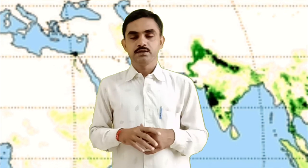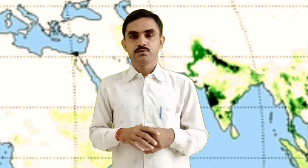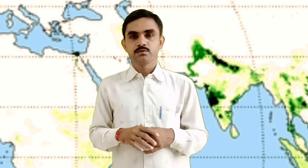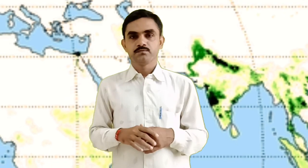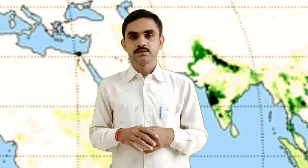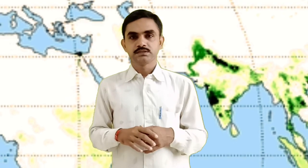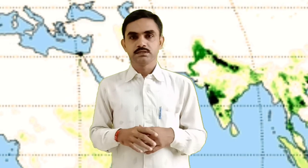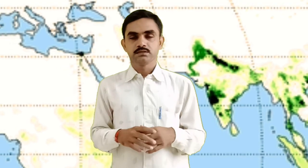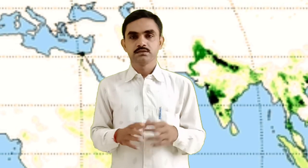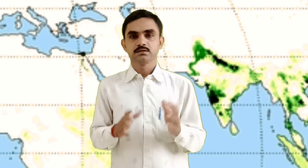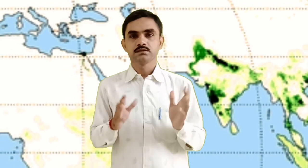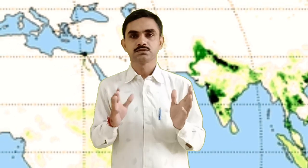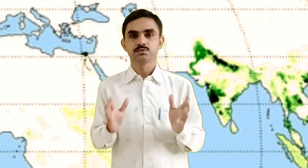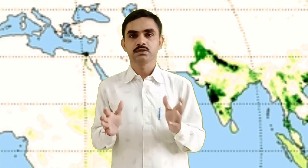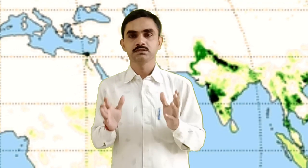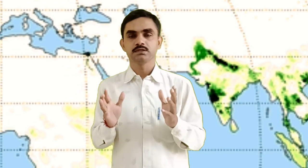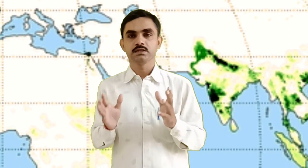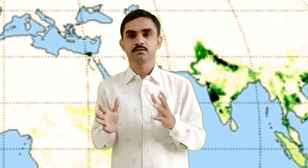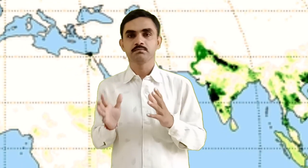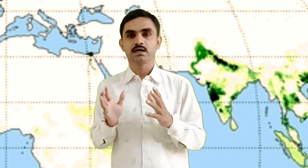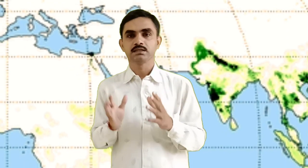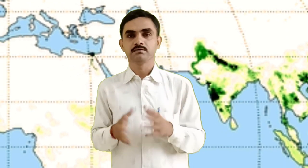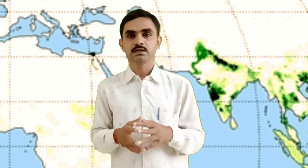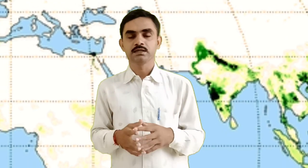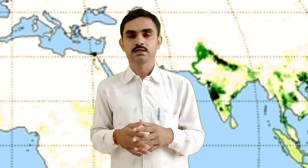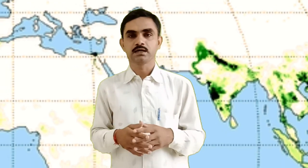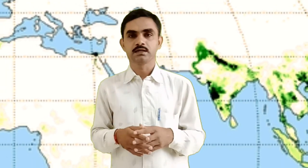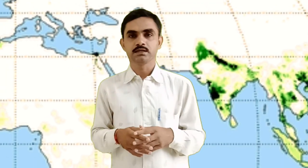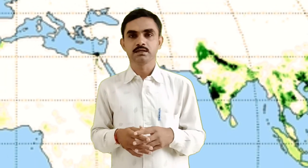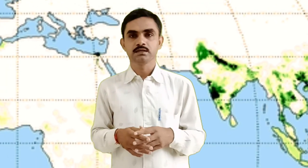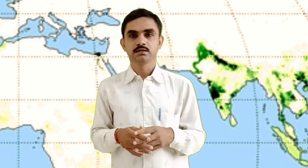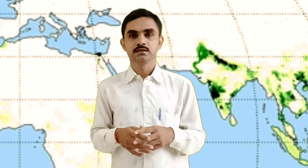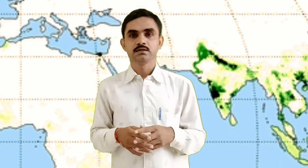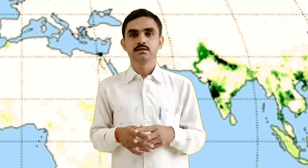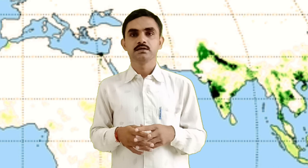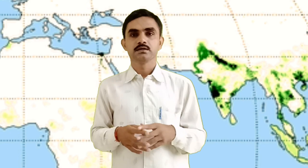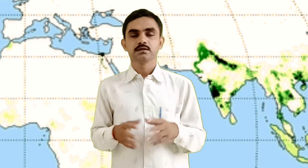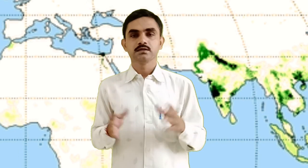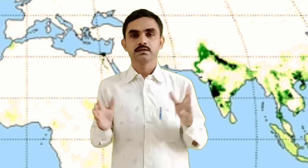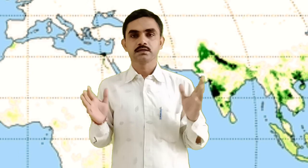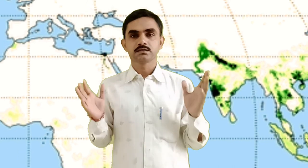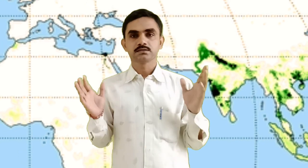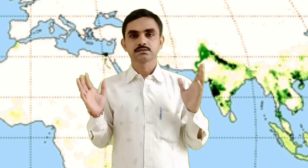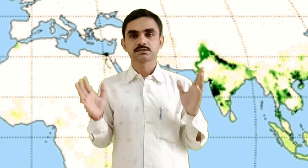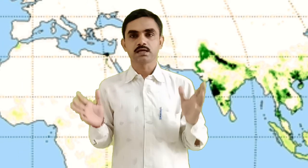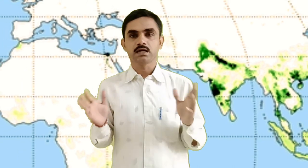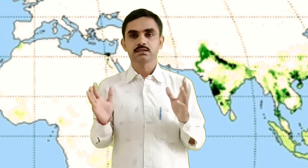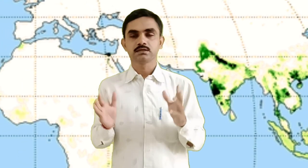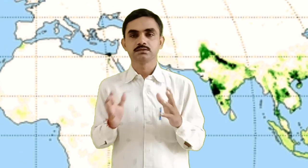ભારત અને યુરોપ વચ્ચે સ્વેઝ નહેર બાંધવાને કારણે